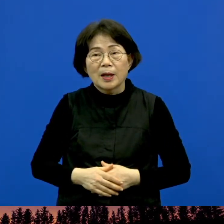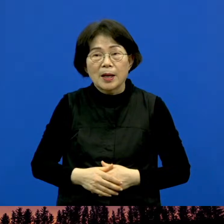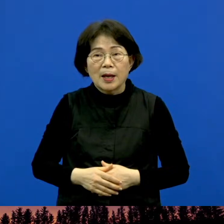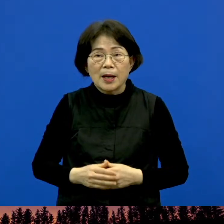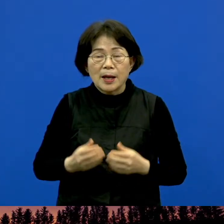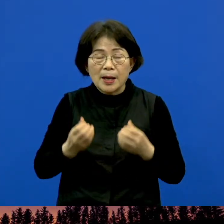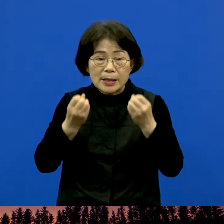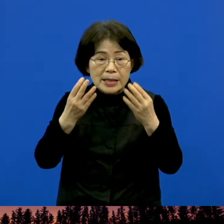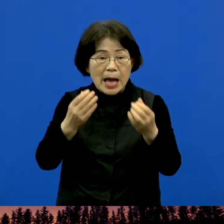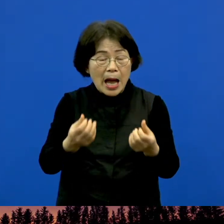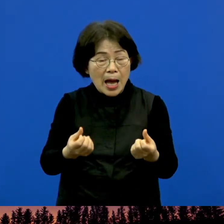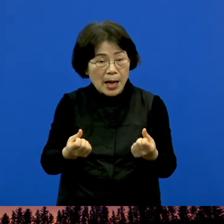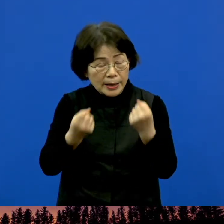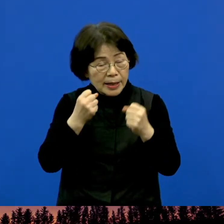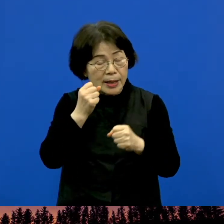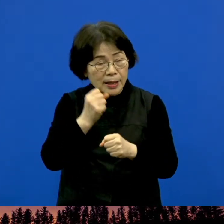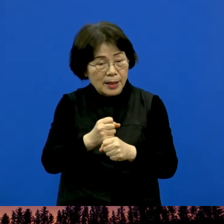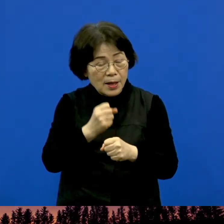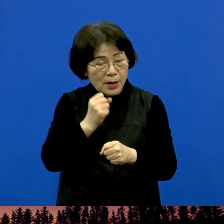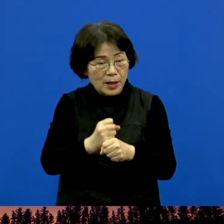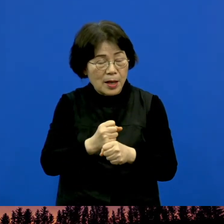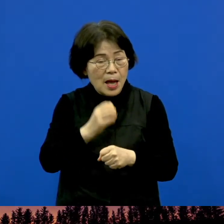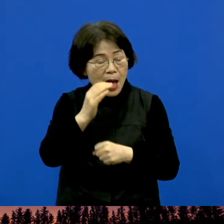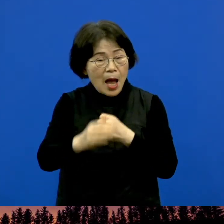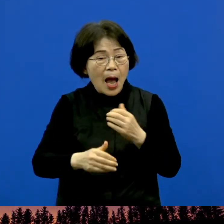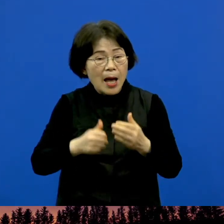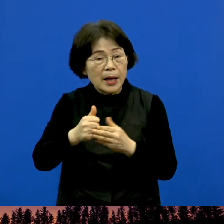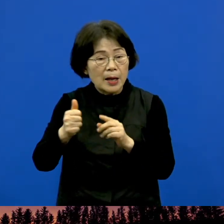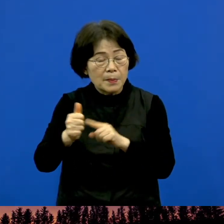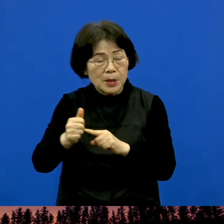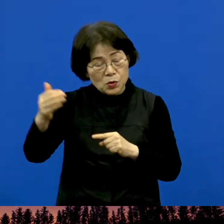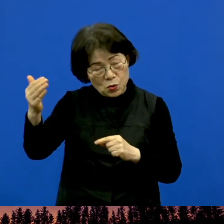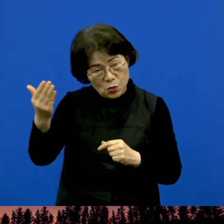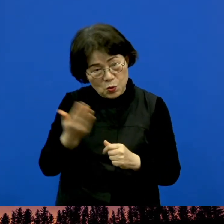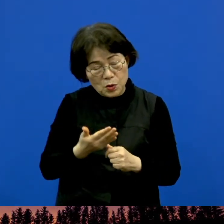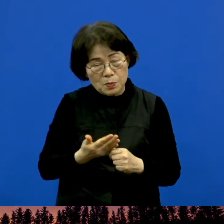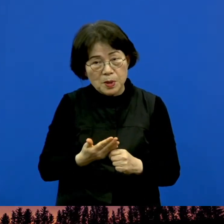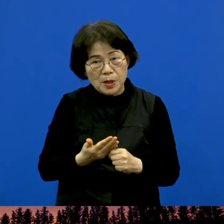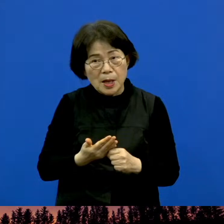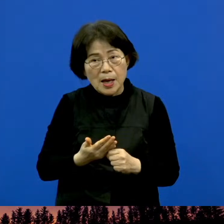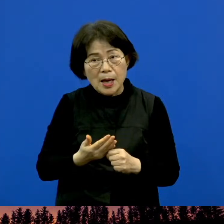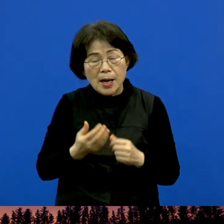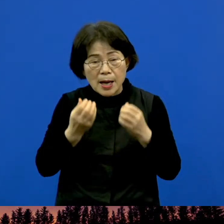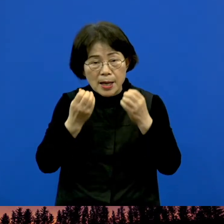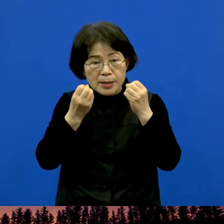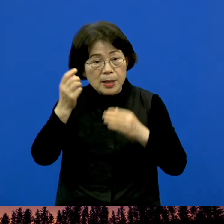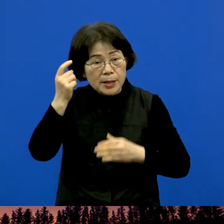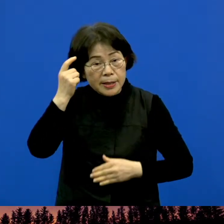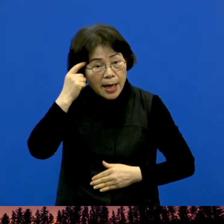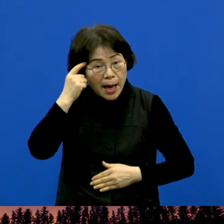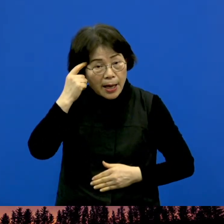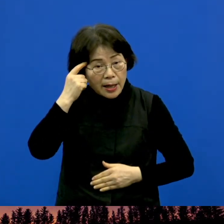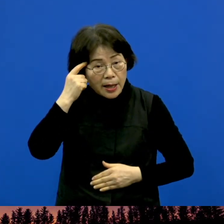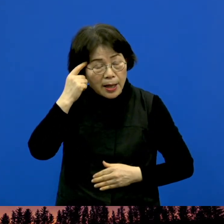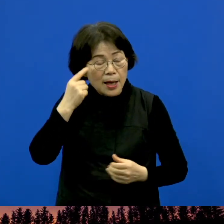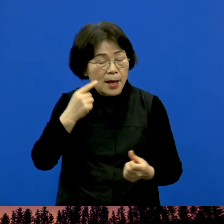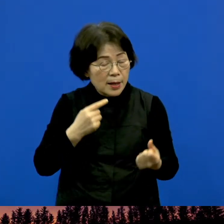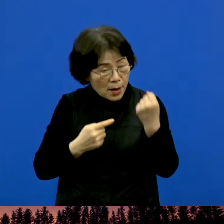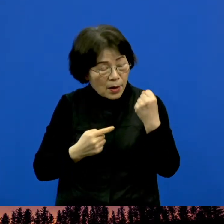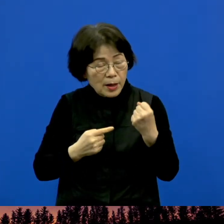창의력이 하나님으로부터 오는 겁니다. 요즘 시대는 이런 이 창의력 시대잖아요. 크리에이티브한 이